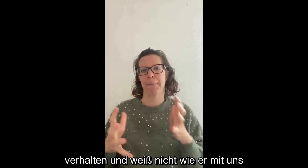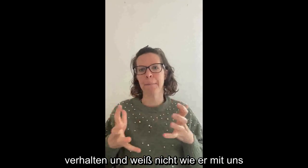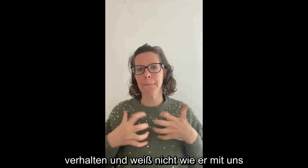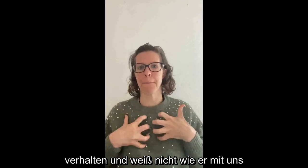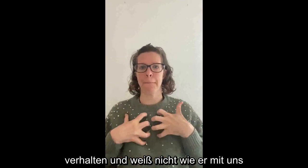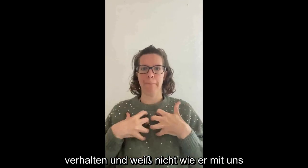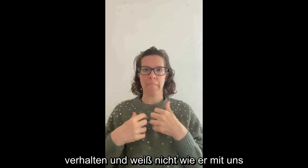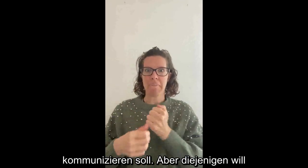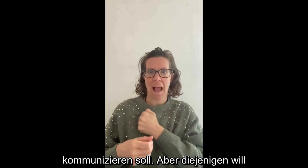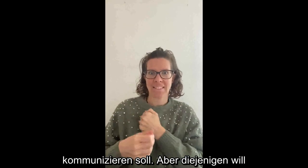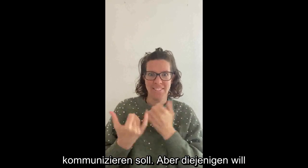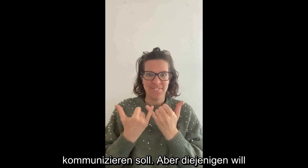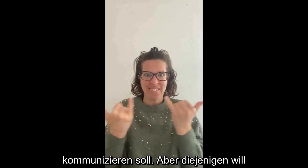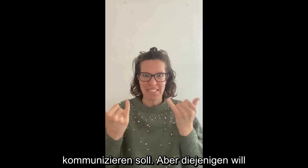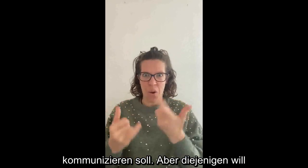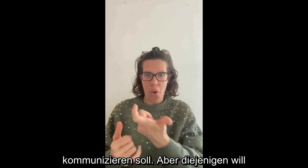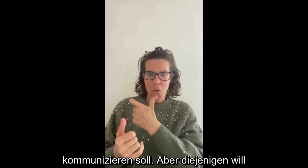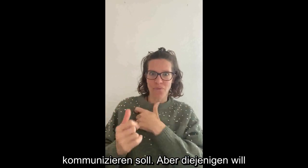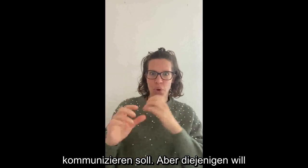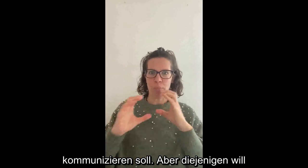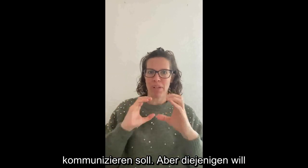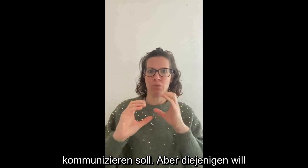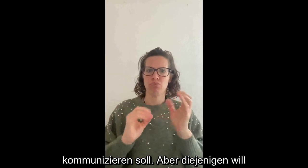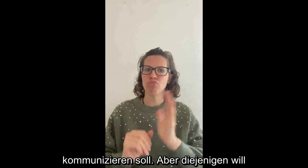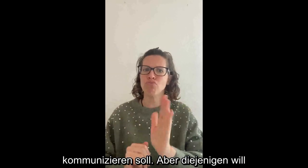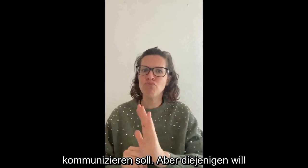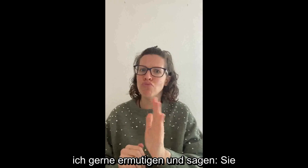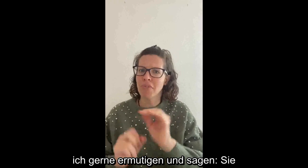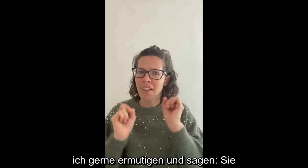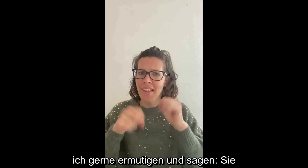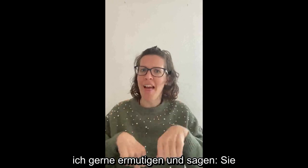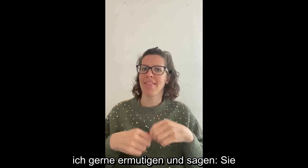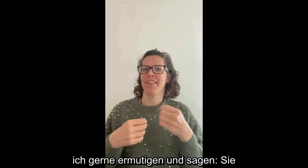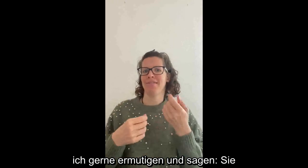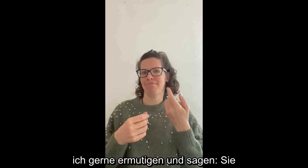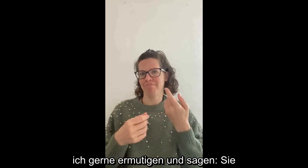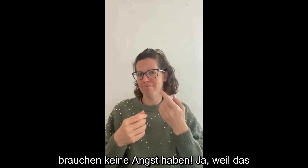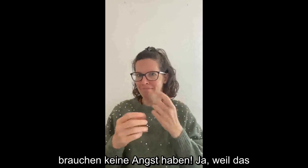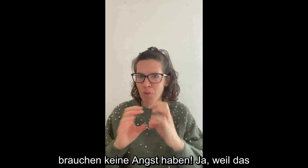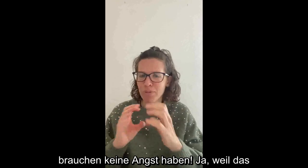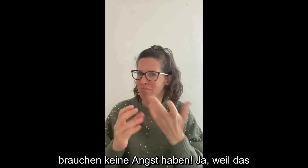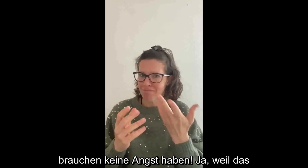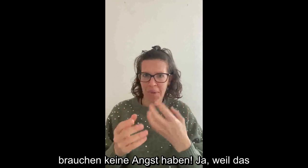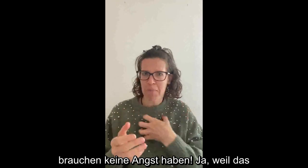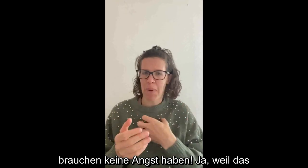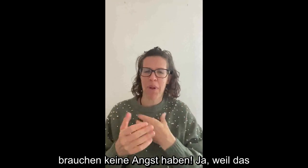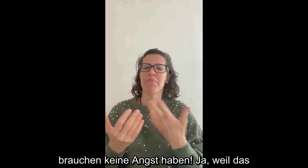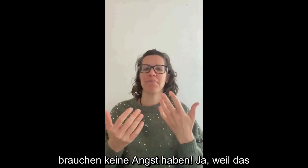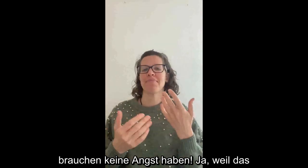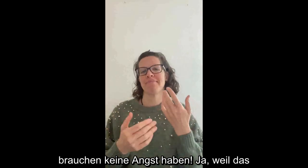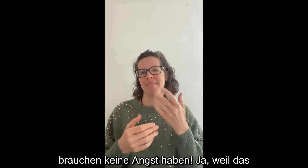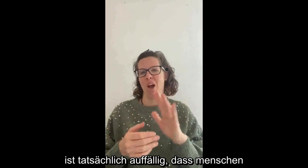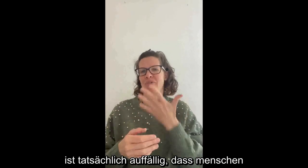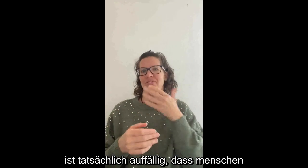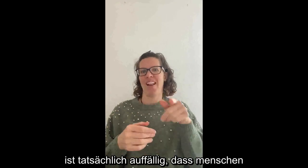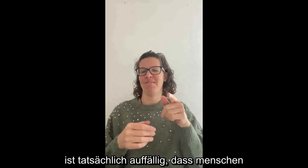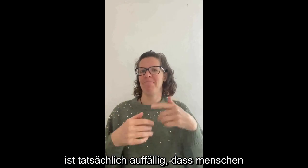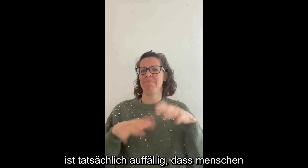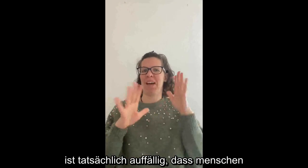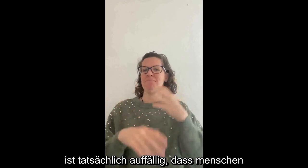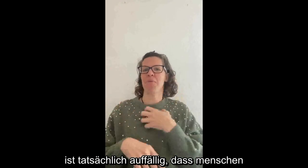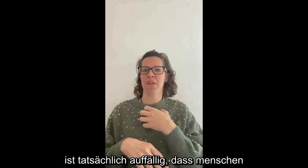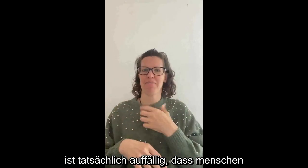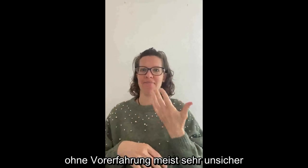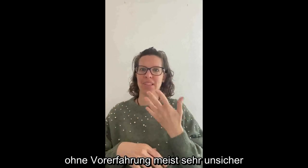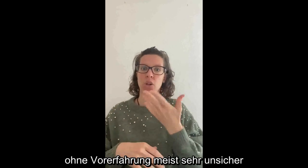verhalten und weiß nicht wie er mit uns kommunizieren soll aber diejenigen will ich gerne ermutigen und sagen sie brauchen keine Angst haben ja weil das ist tatsächlich